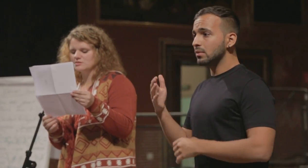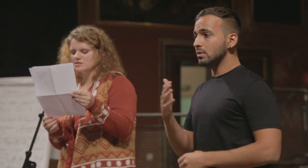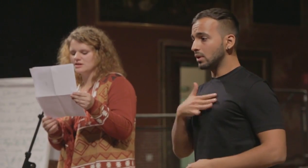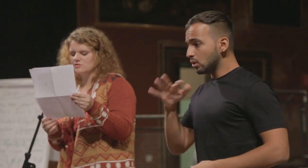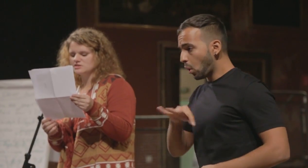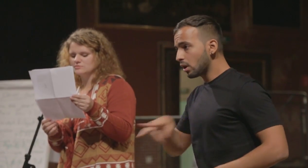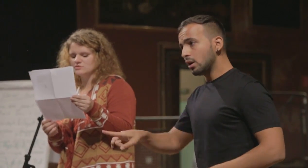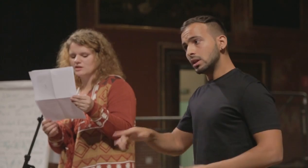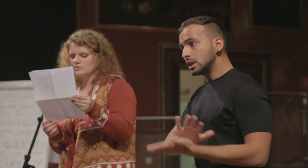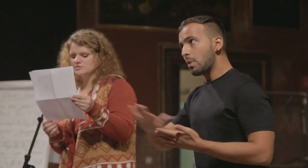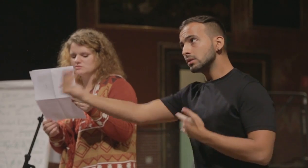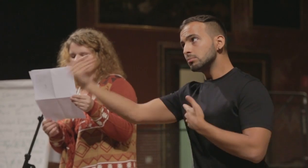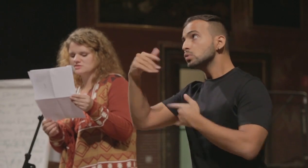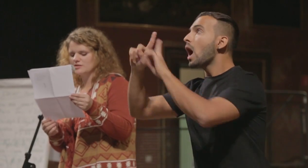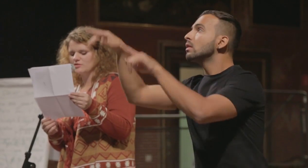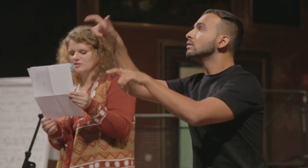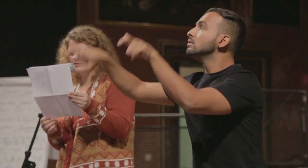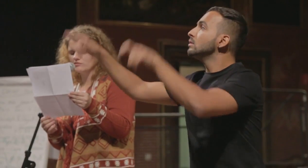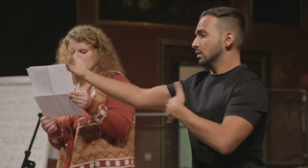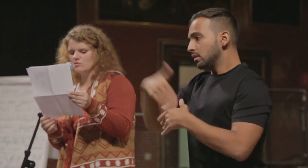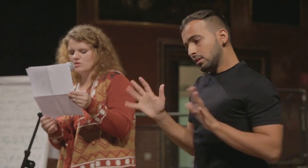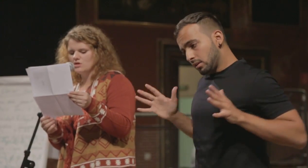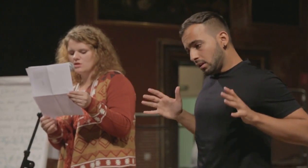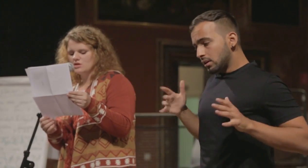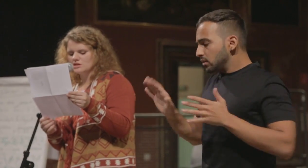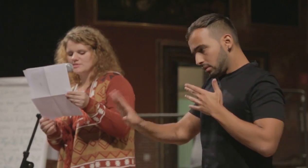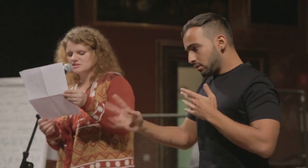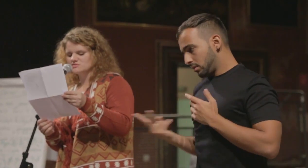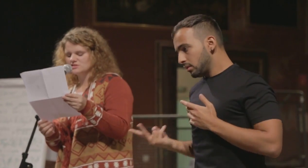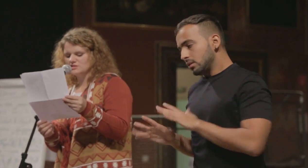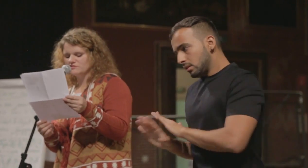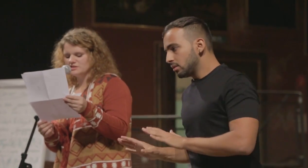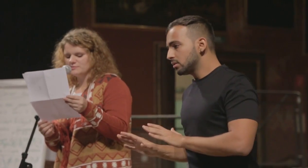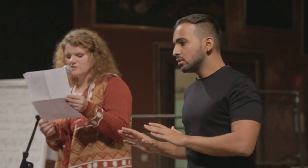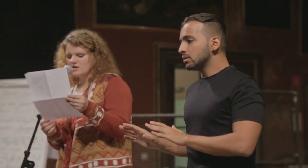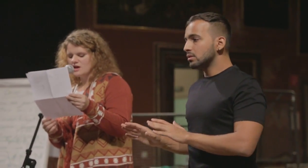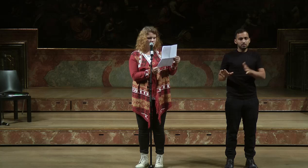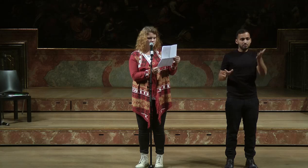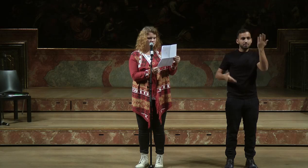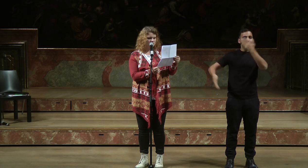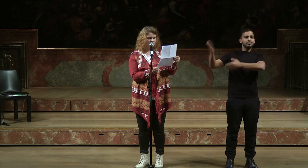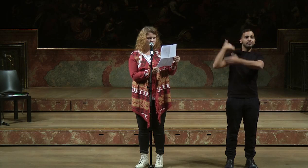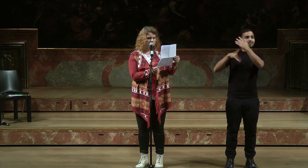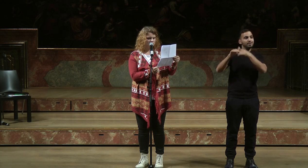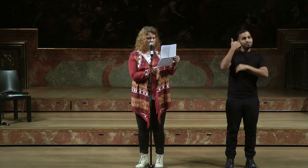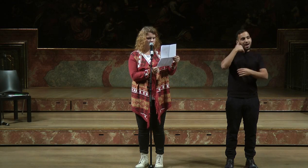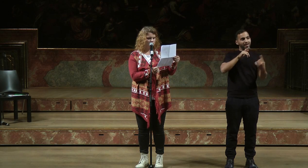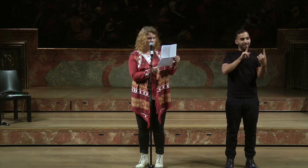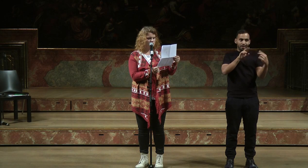jemanden mit nach Hause nimmt und darüber bist du insgeheim auch irgendwie froh. Damals hast du dich in ihn verliebt. Alle Mädchen haben sich in ihn verliebt, aber du hast